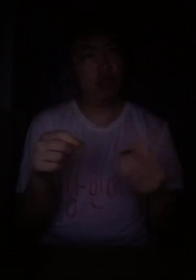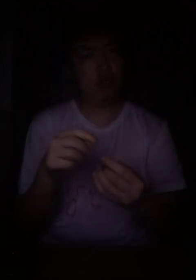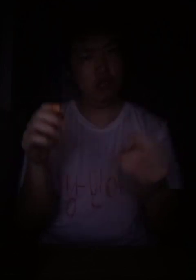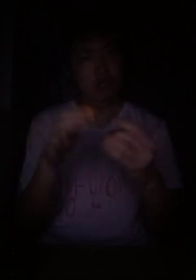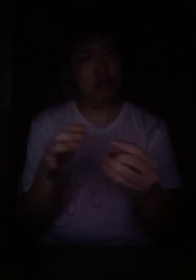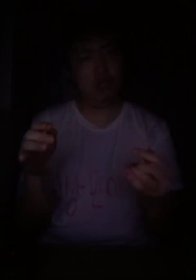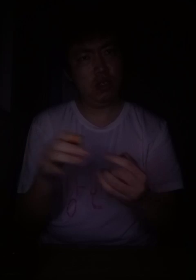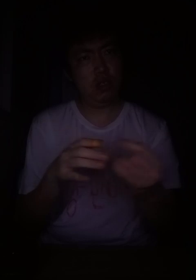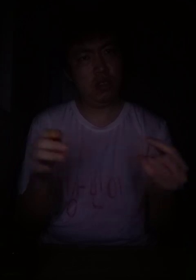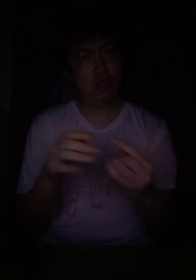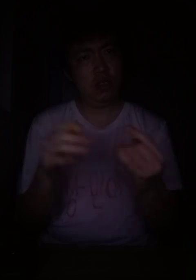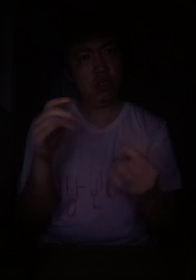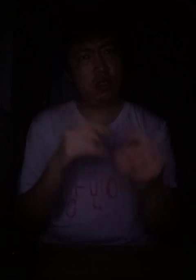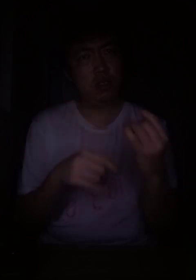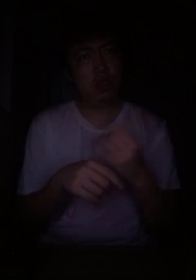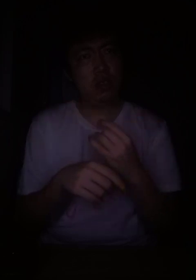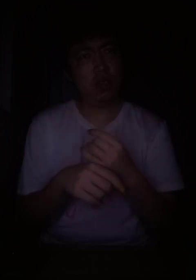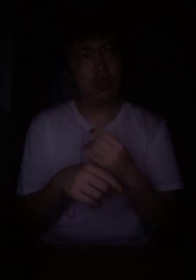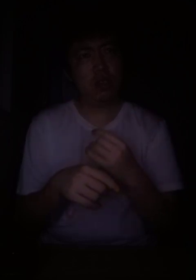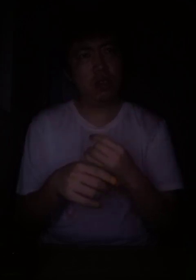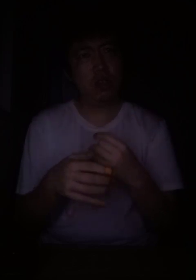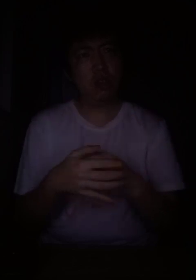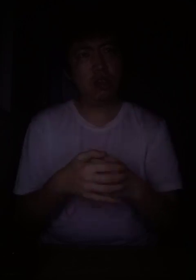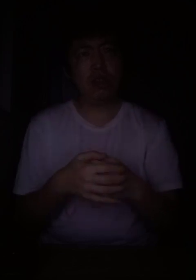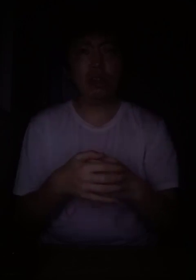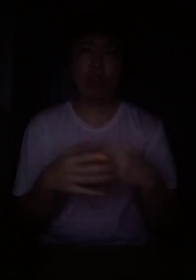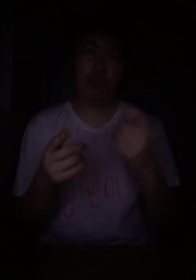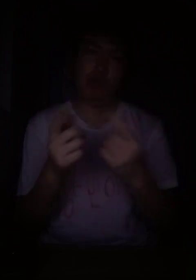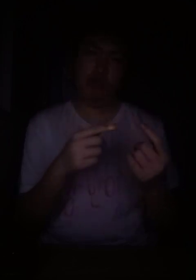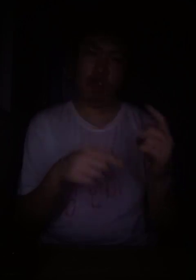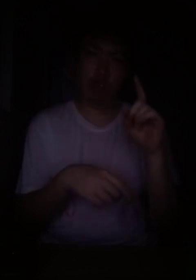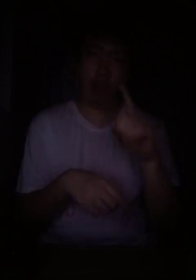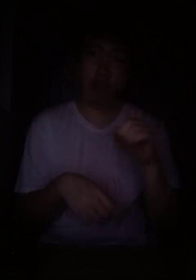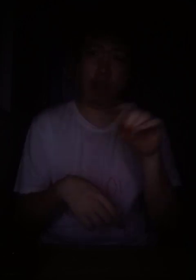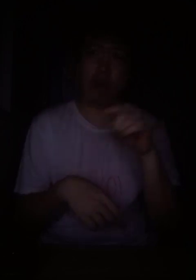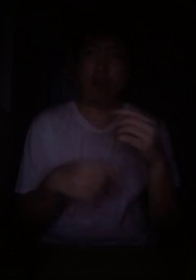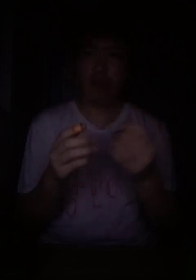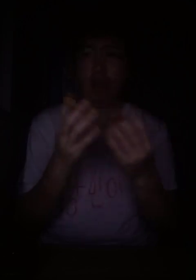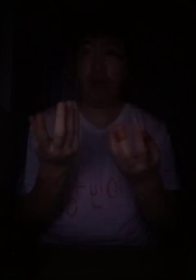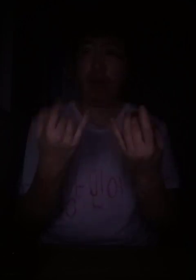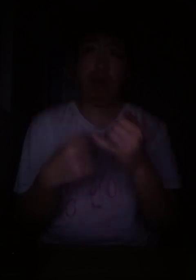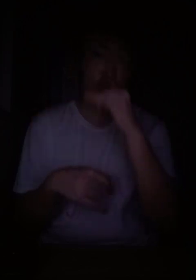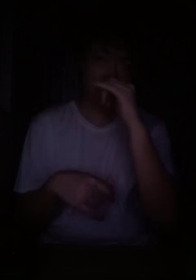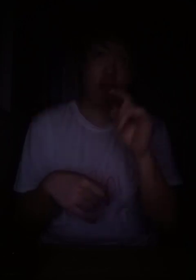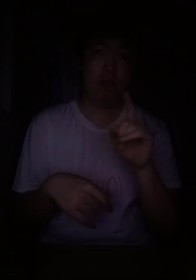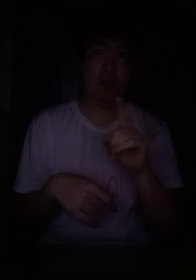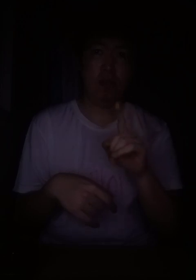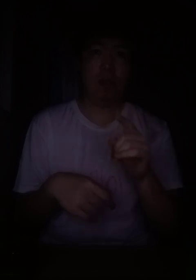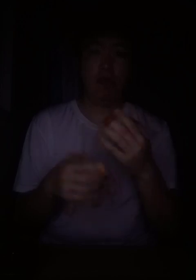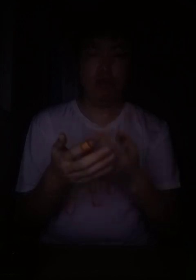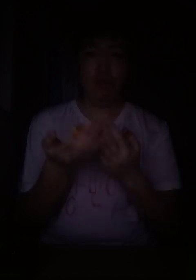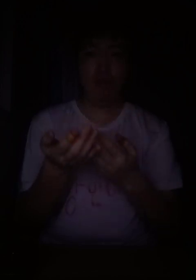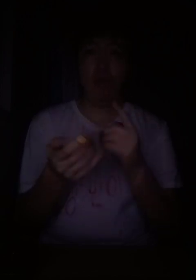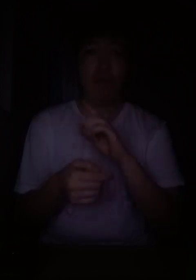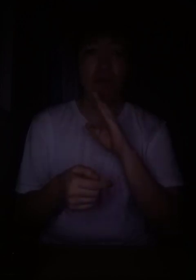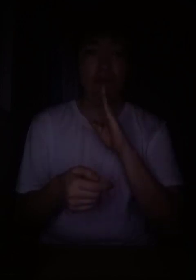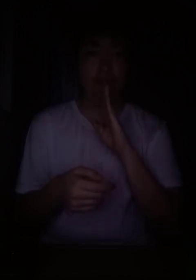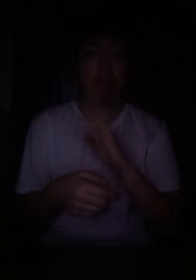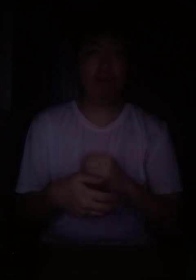찍은 화면들이 있었는데. 네네. 네. 이런 불법 투견 도박장들 전국에 얼마나 있는지 혹시 추정이 되고 있어요? 사실은 은밀한